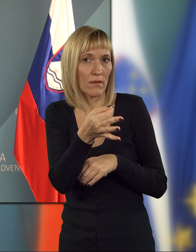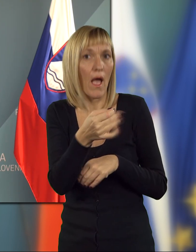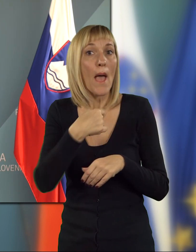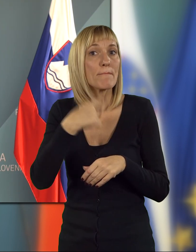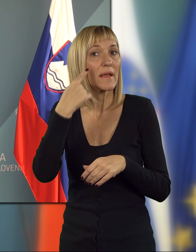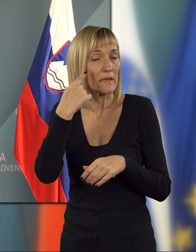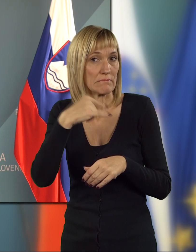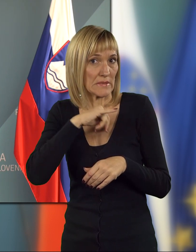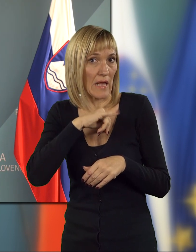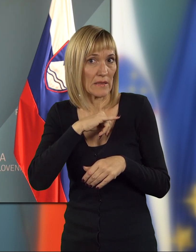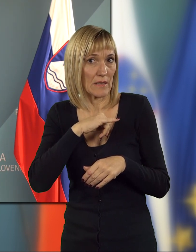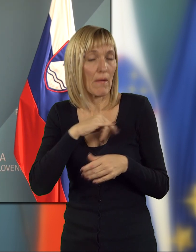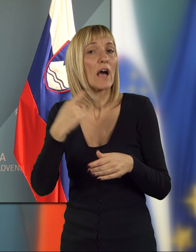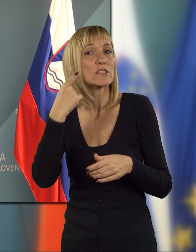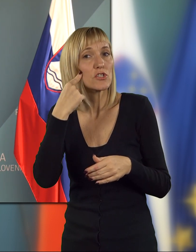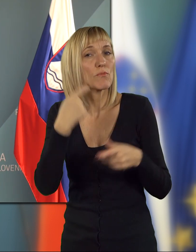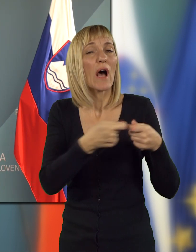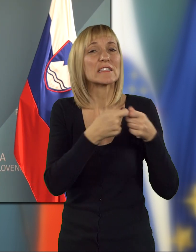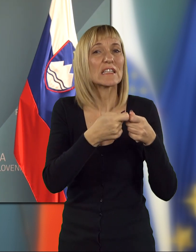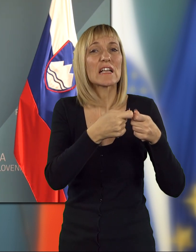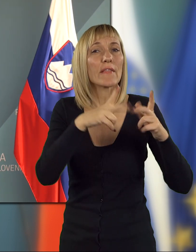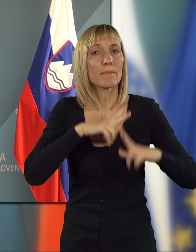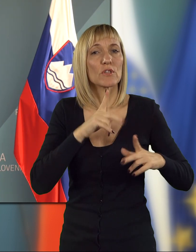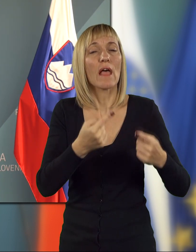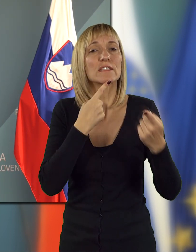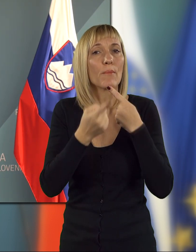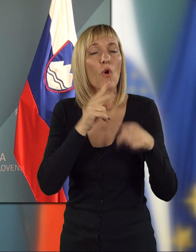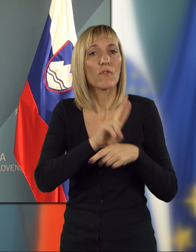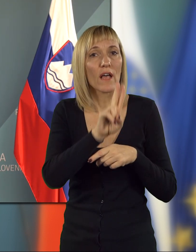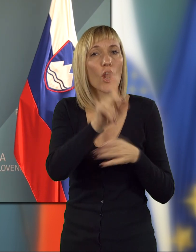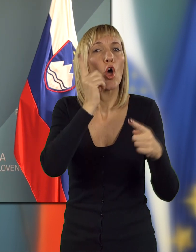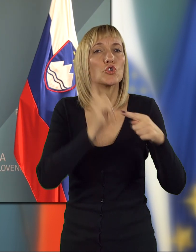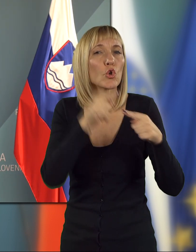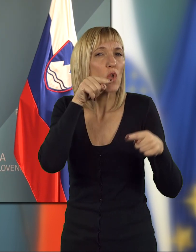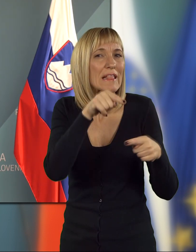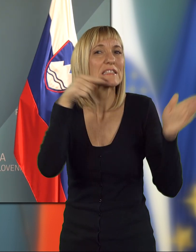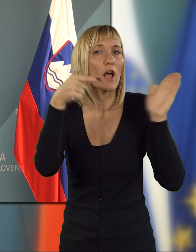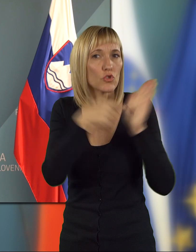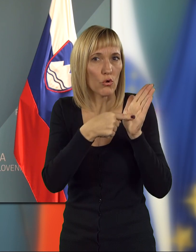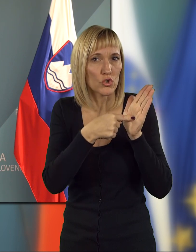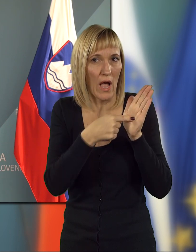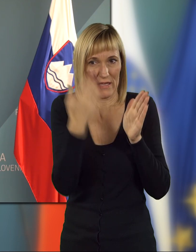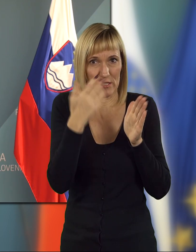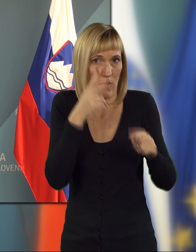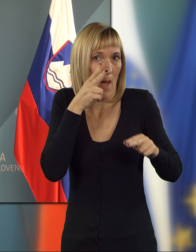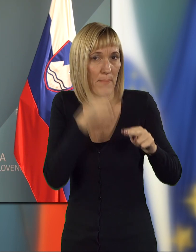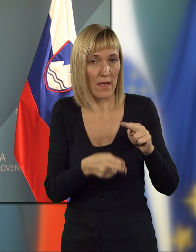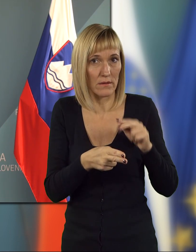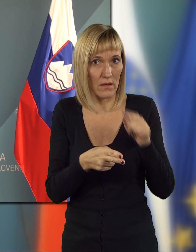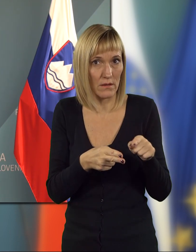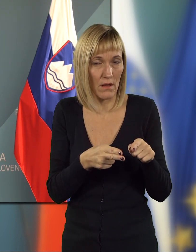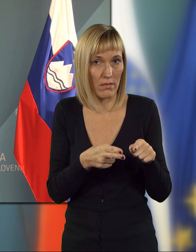zanima me, glede na to, da so pač sindikati zelo jasno izrazili pričakovanja, da se pogajanja nadaljujejo točno z tiste točke, kjer so